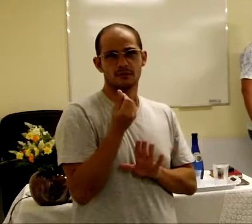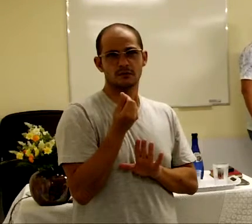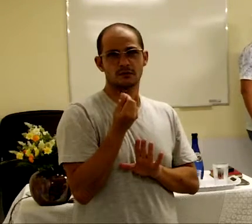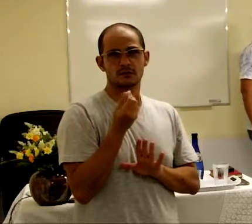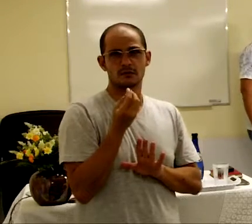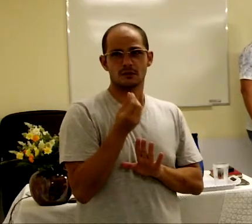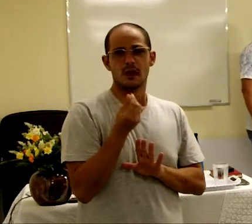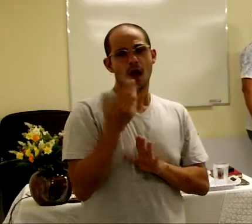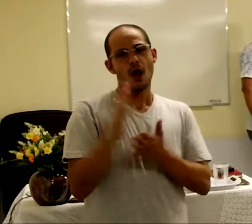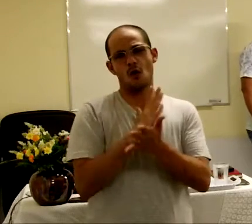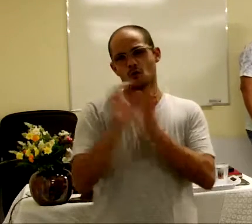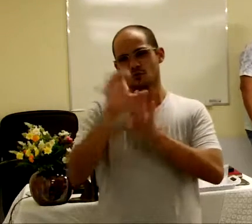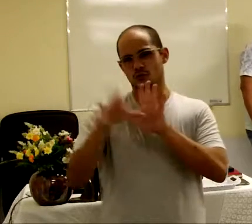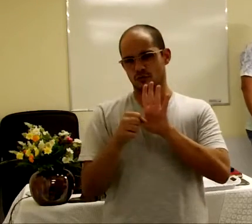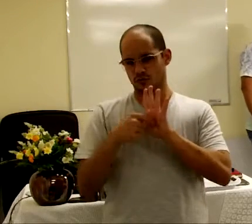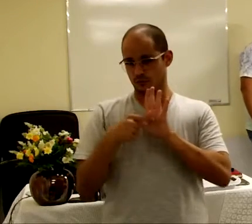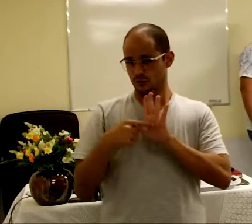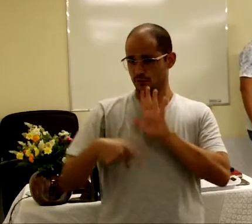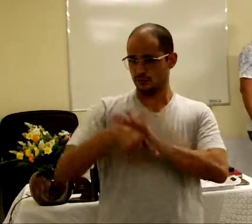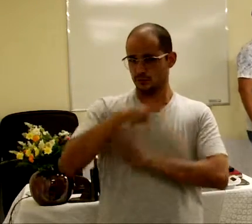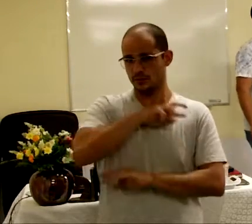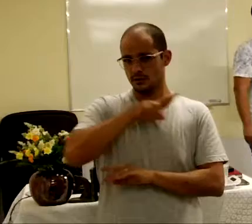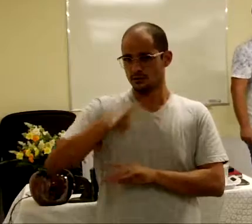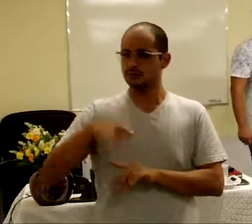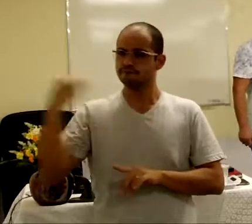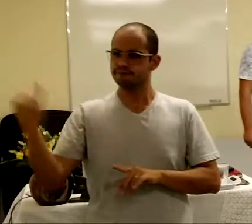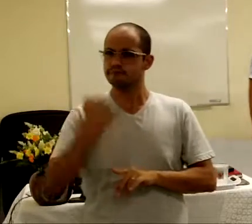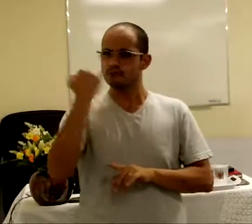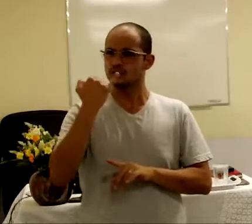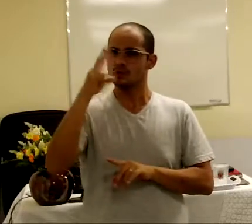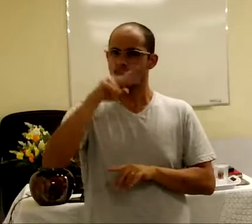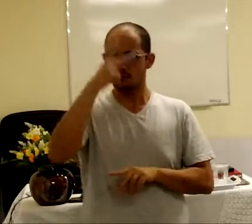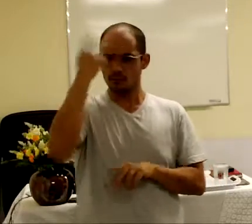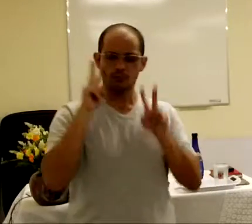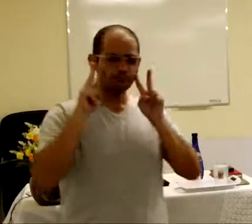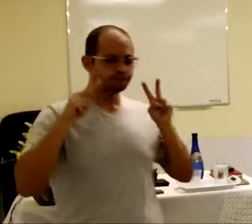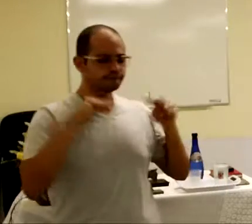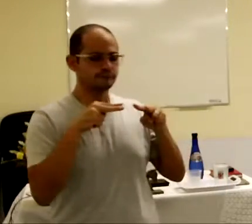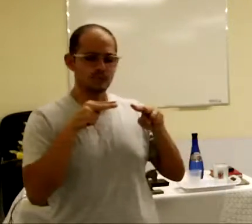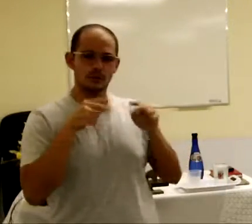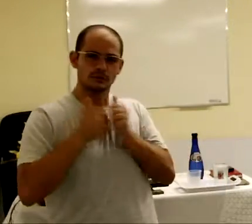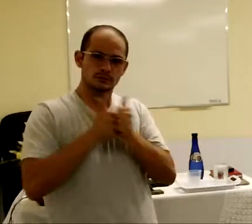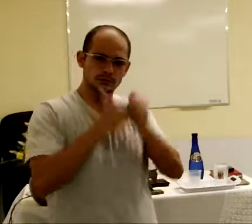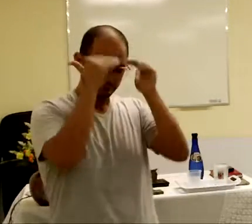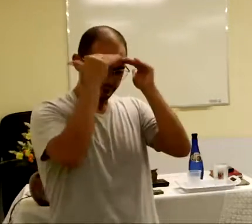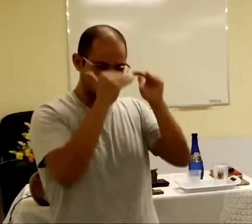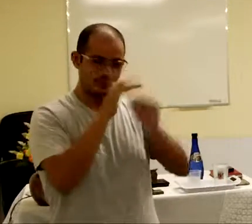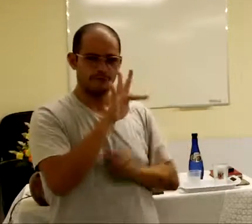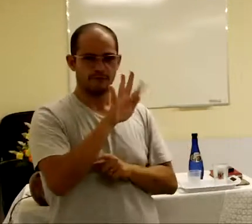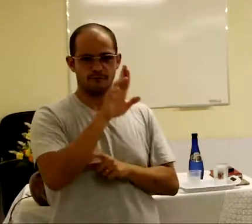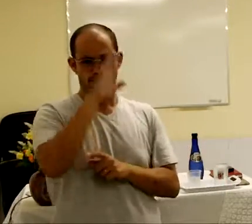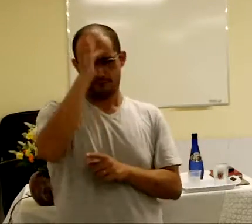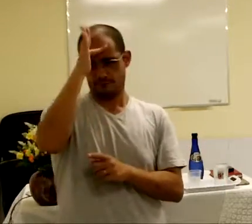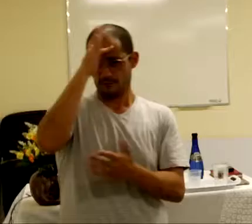símbolos religiosos têm, e outras correntes religiosas, de mobilizar a fé alheia. Isso é importante. Né? O respeito às